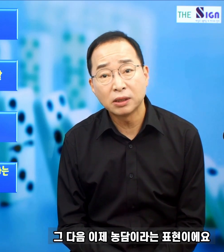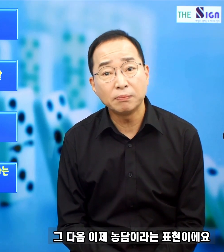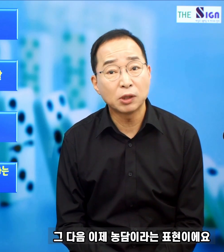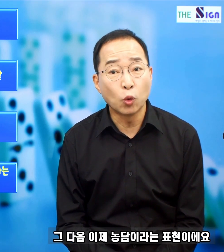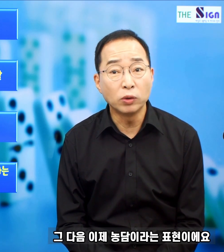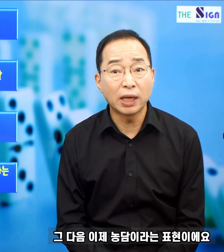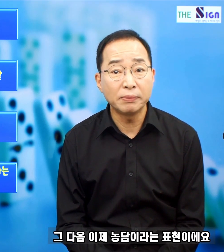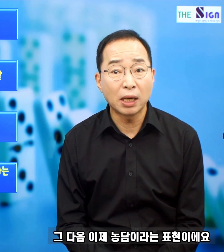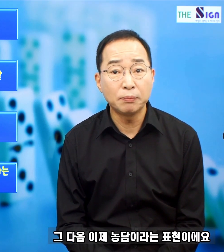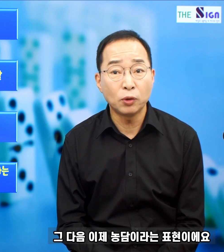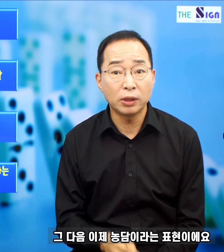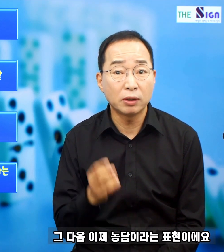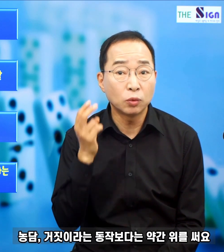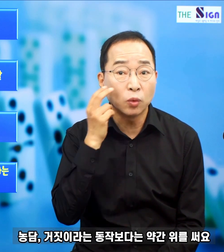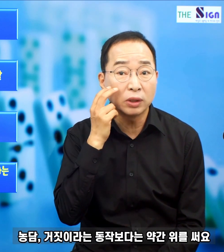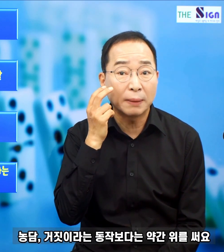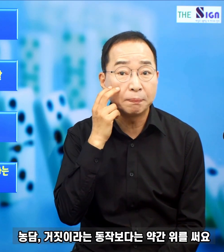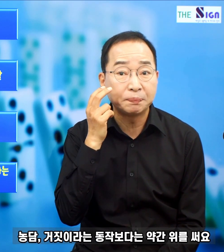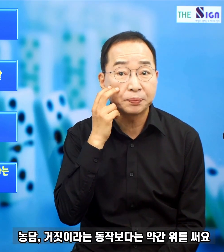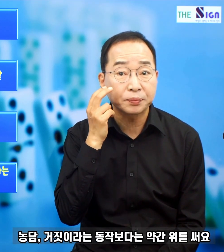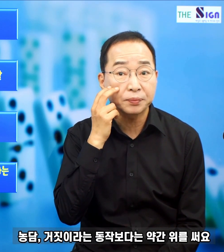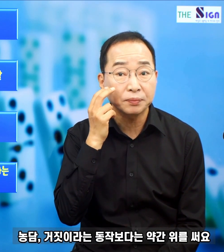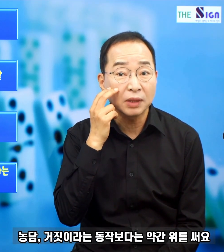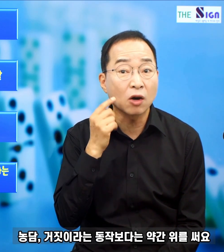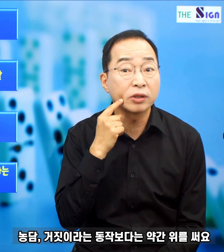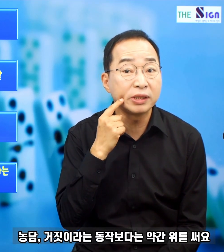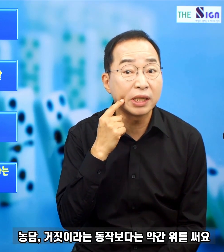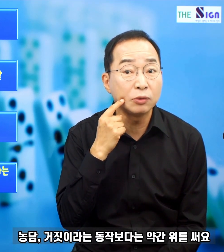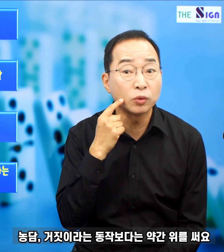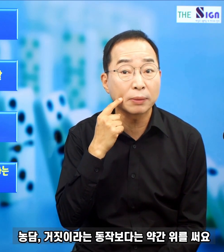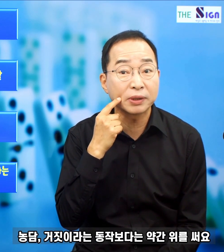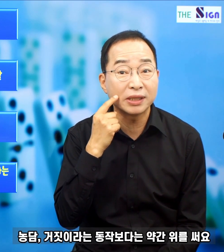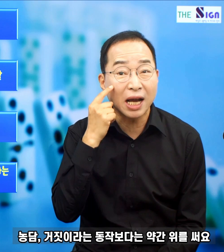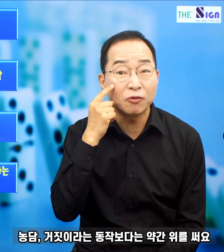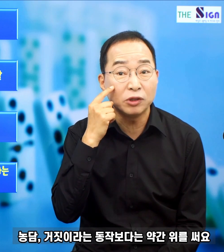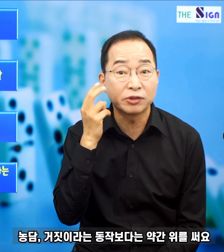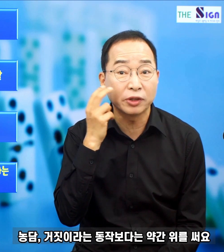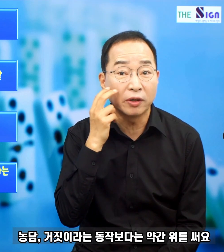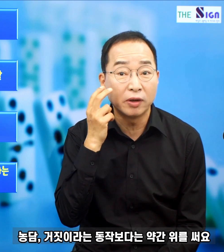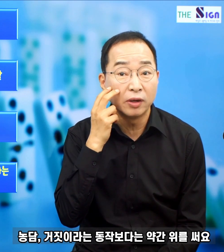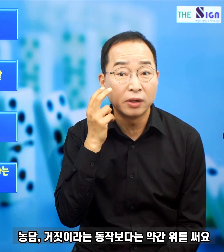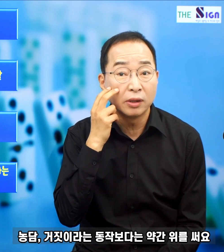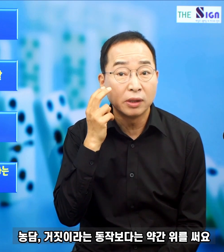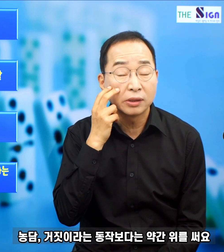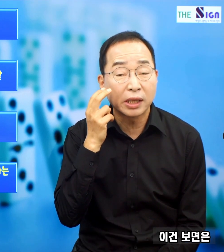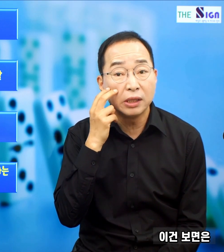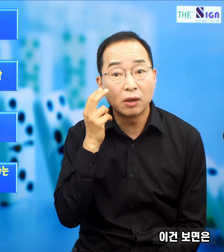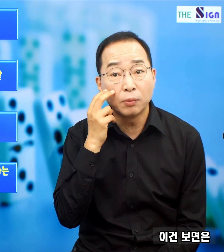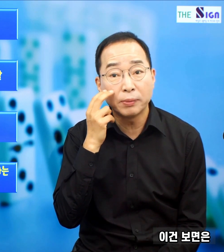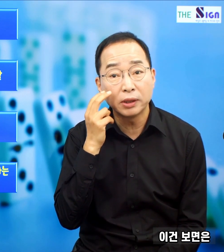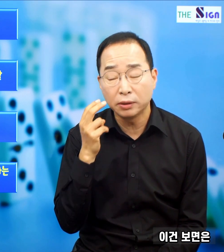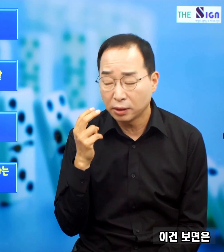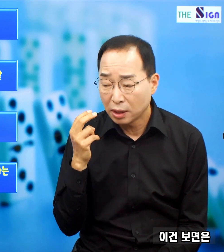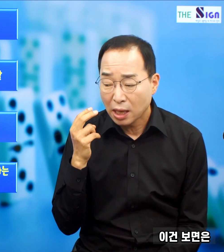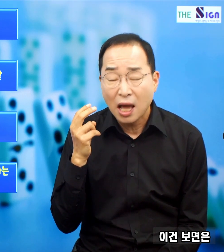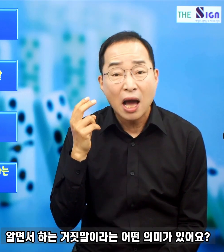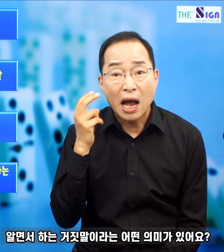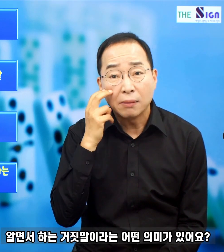이제 농담이라는 표현이에요. 농담, 거짓이라는 동작보다는 약간 위로 써요. 자, 이건 보면은